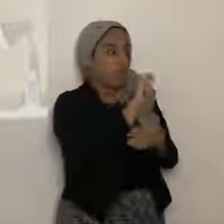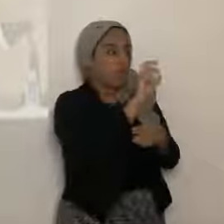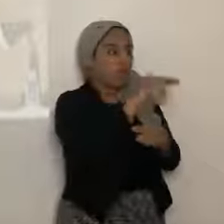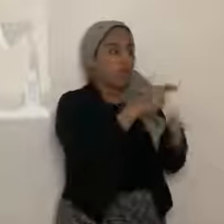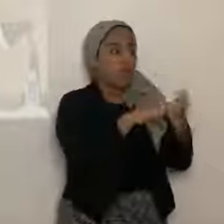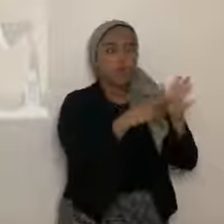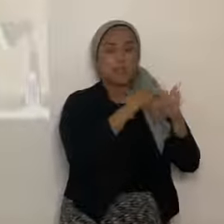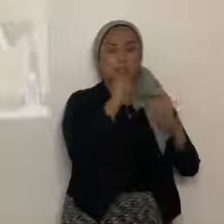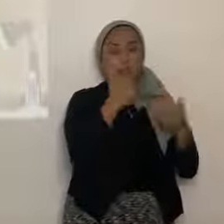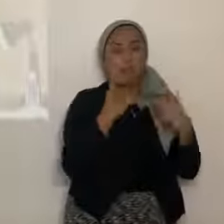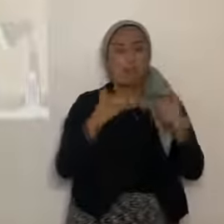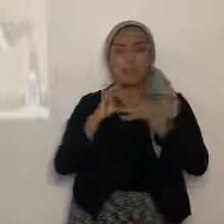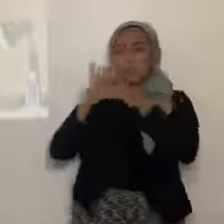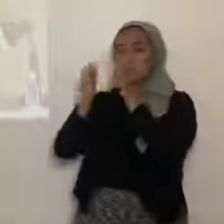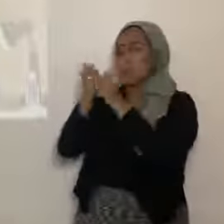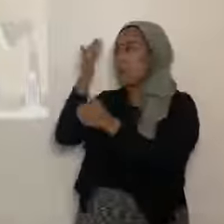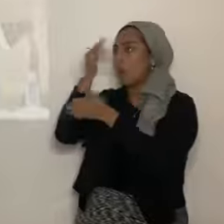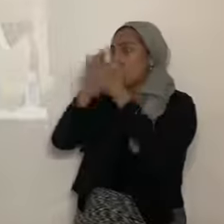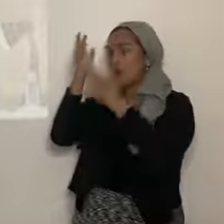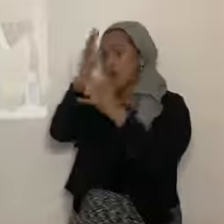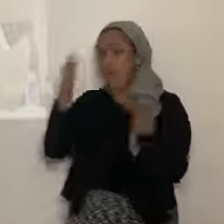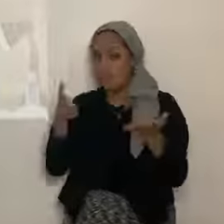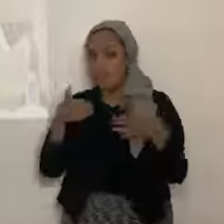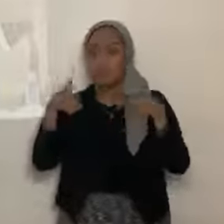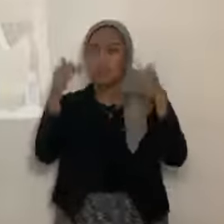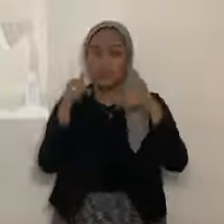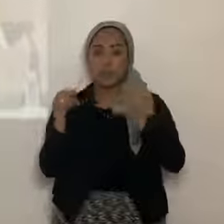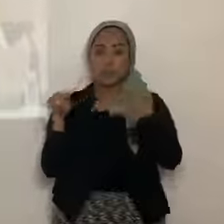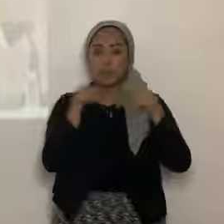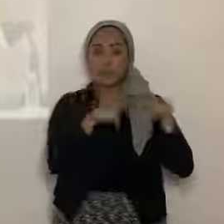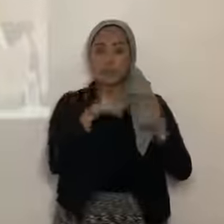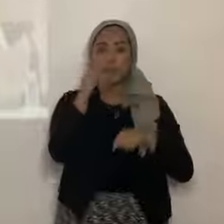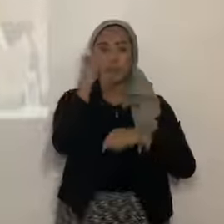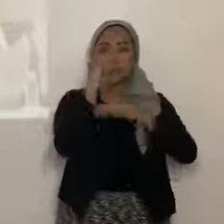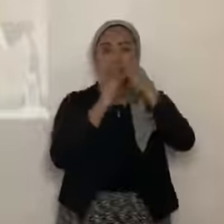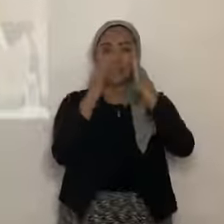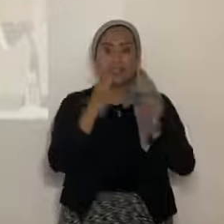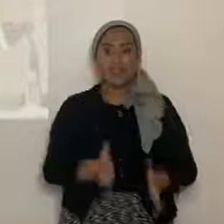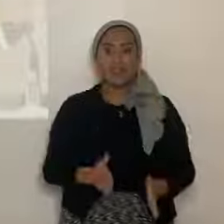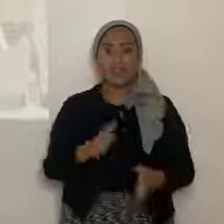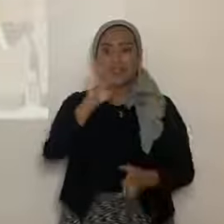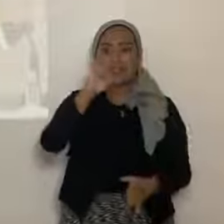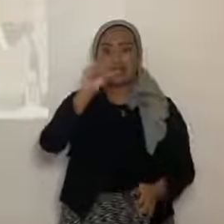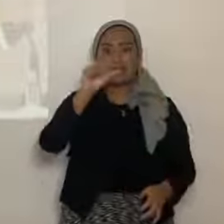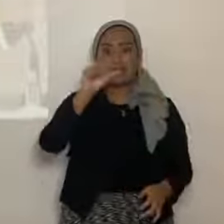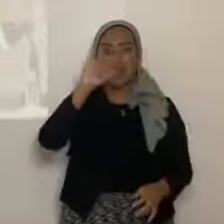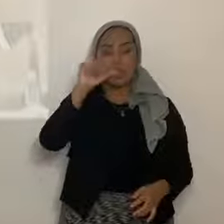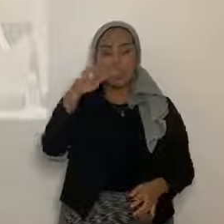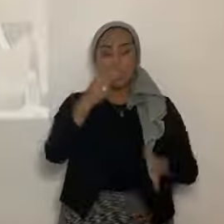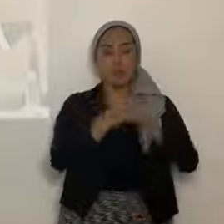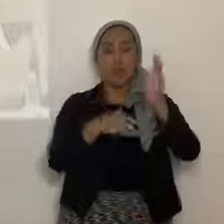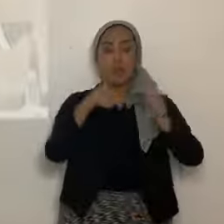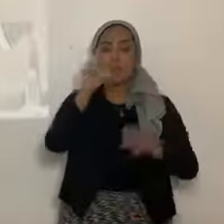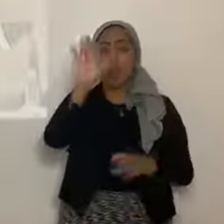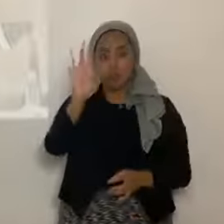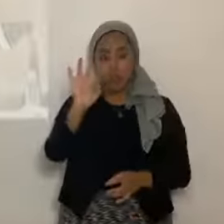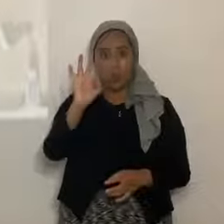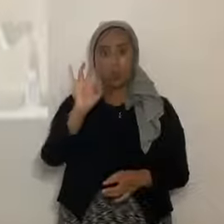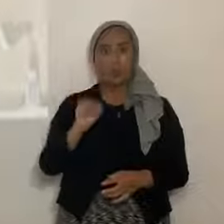con el Eterno. Ahora, nos remite ahí a Isaías, vamos para allá, Isaías 29, vamos para ahí. Entonces, no